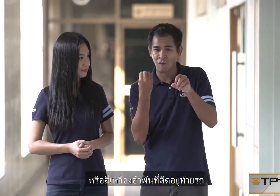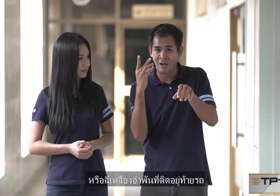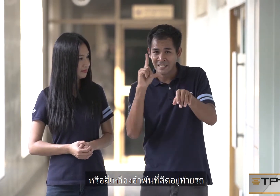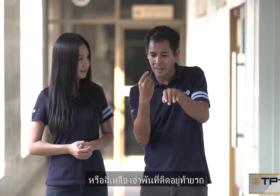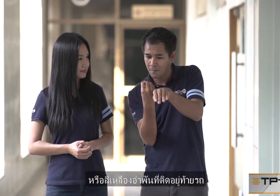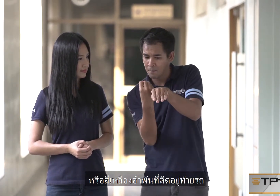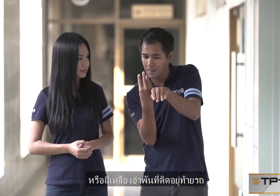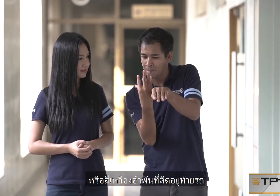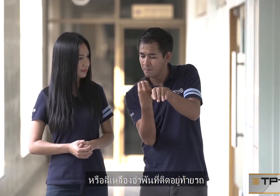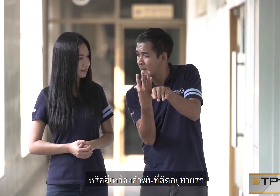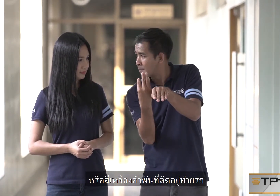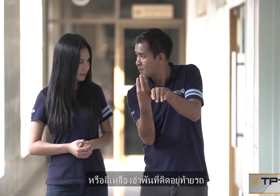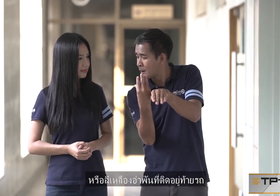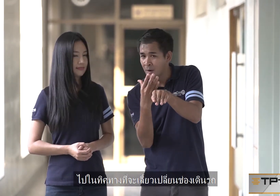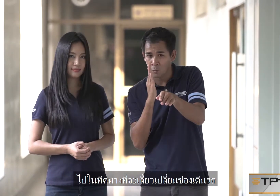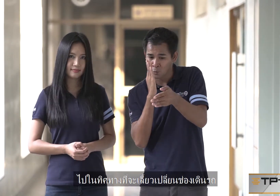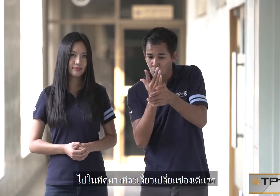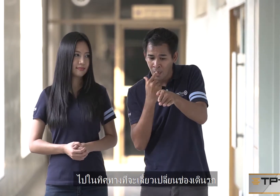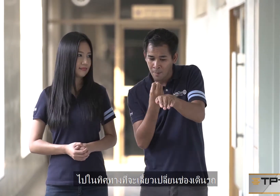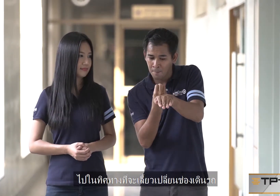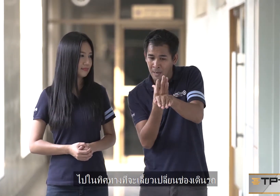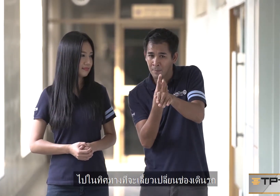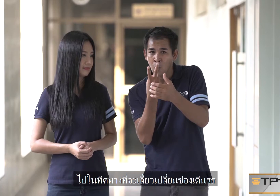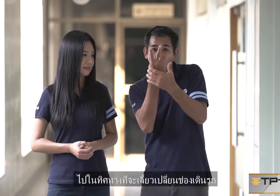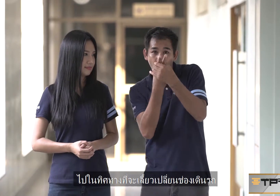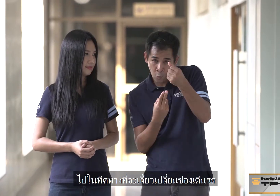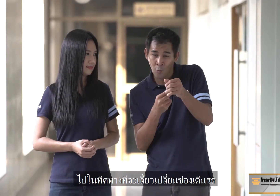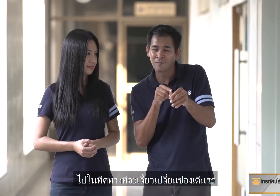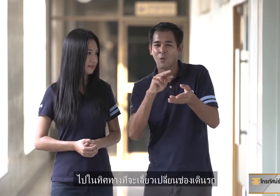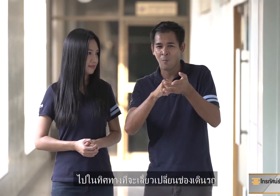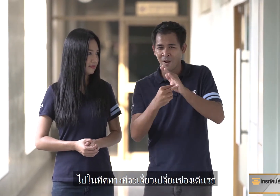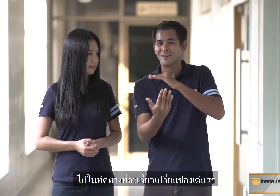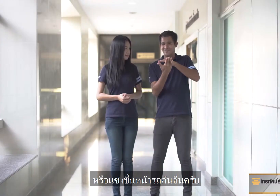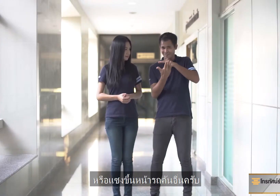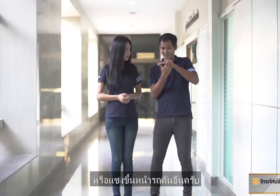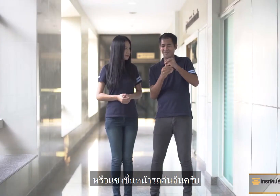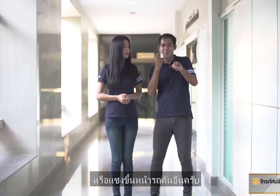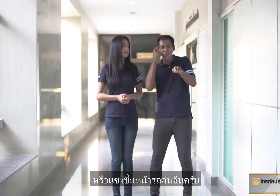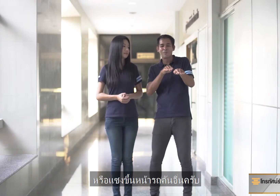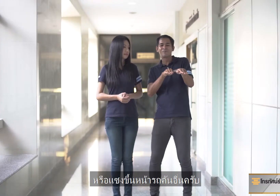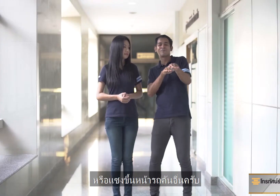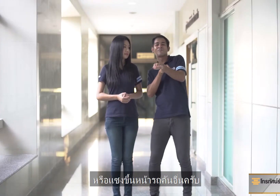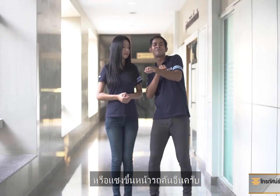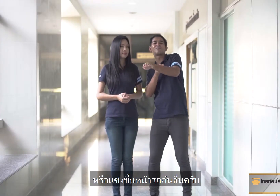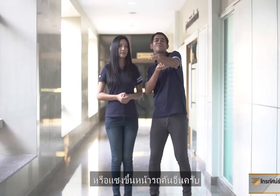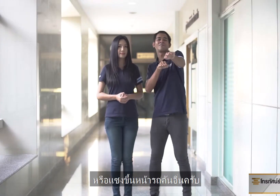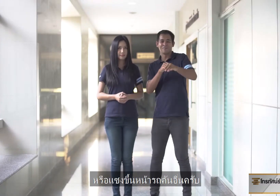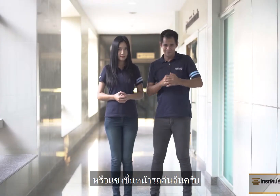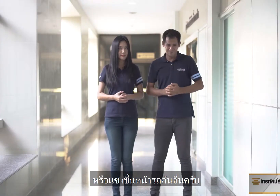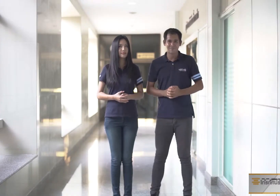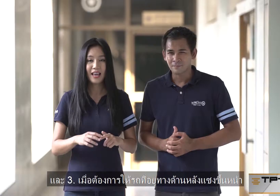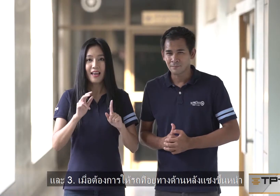หลืองอัมพันที่ติดอยู่ท้ายรถไปในทิศทางที่จะเลี้ยวเปลี่ยนช่องเดินรถหรือแซงขึ้นหน้ารถคันอื่น